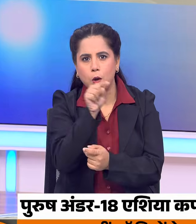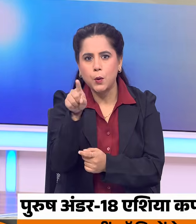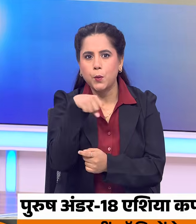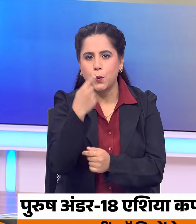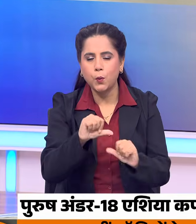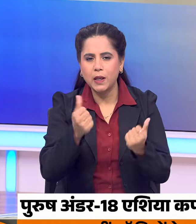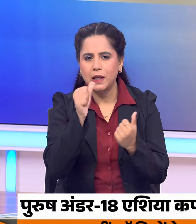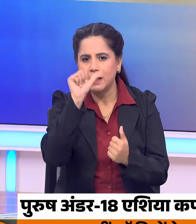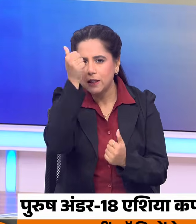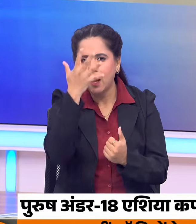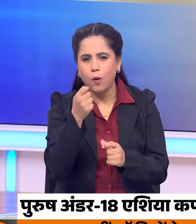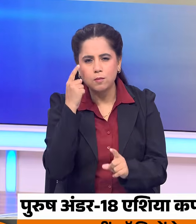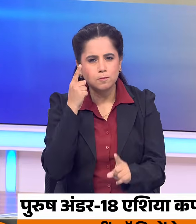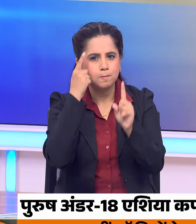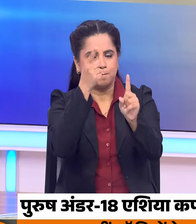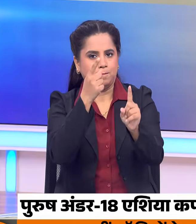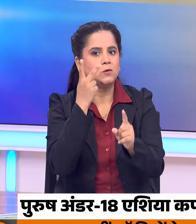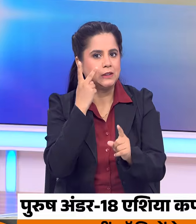की नजर।